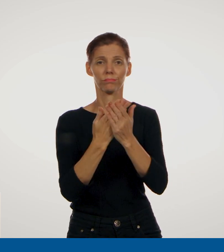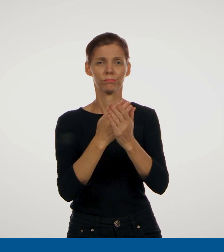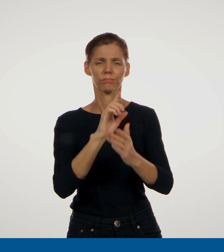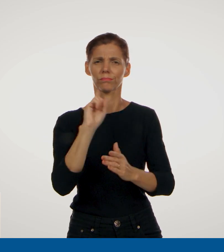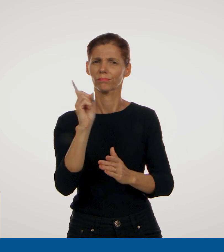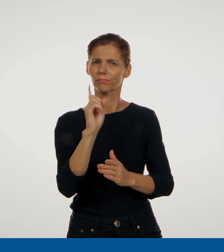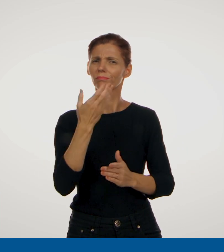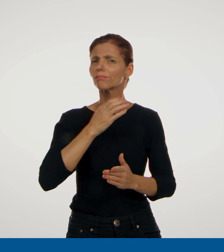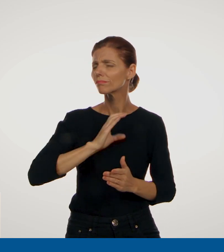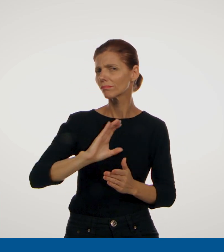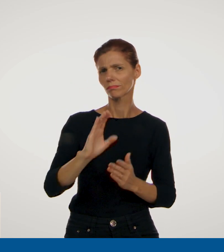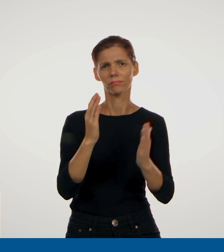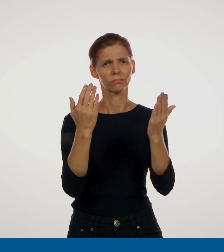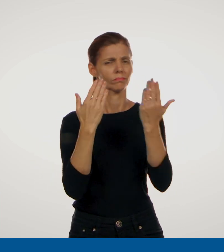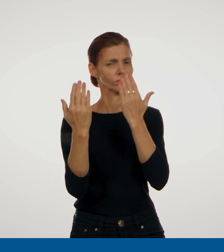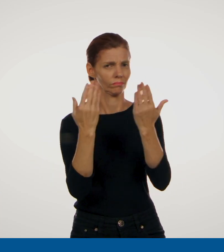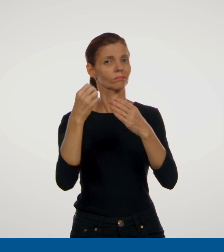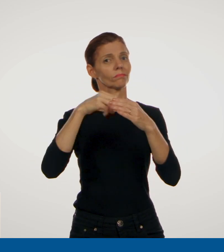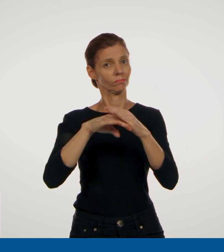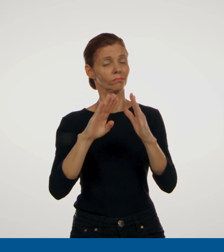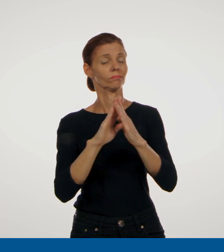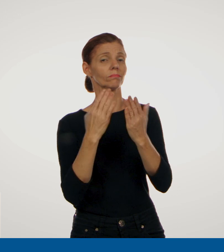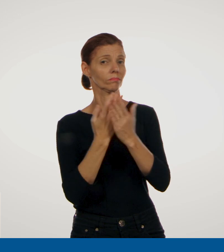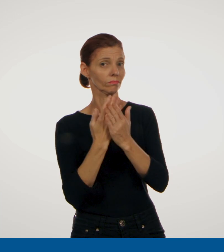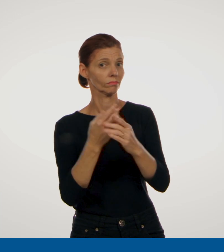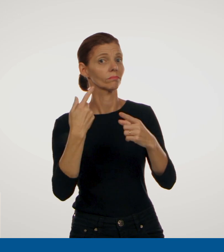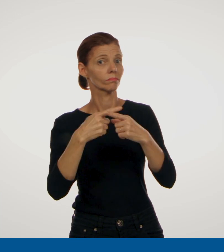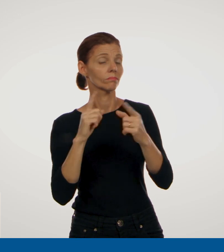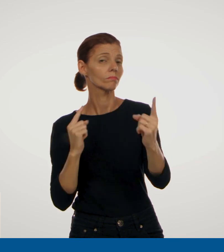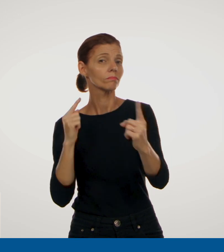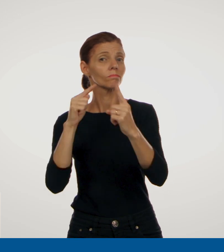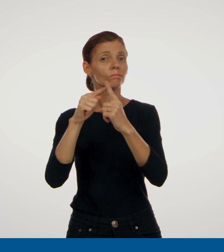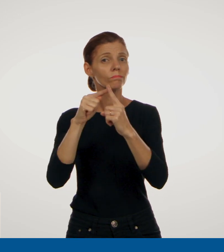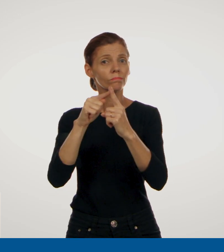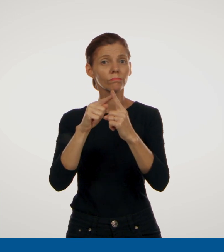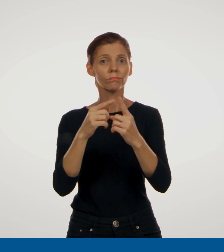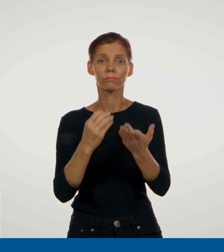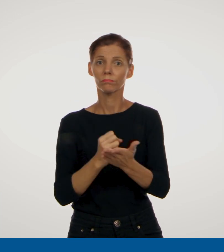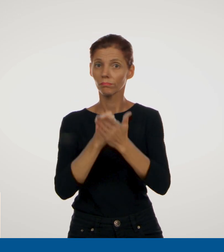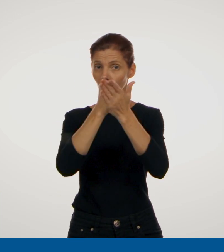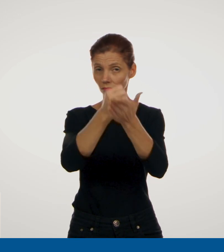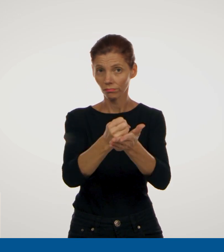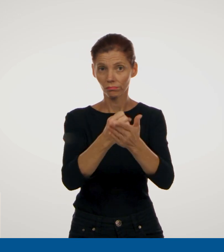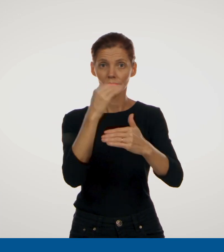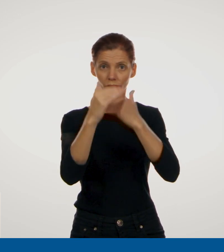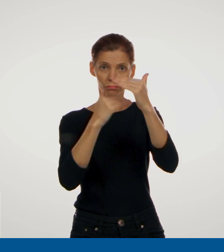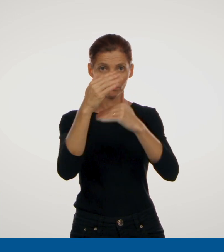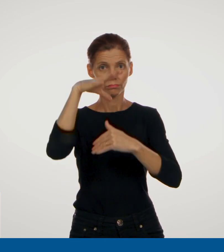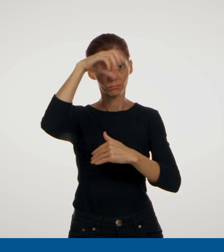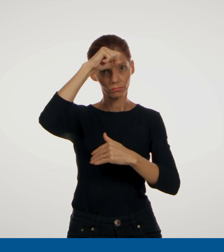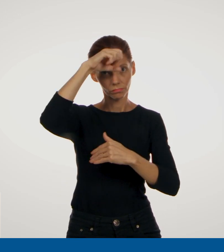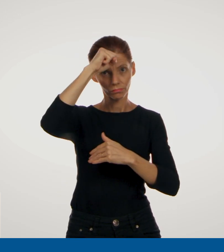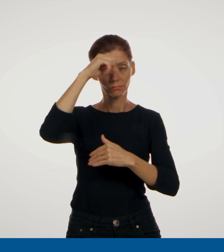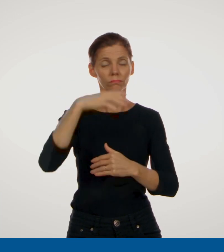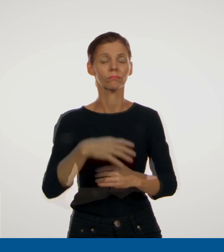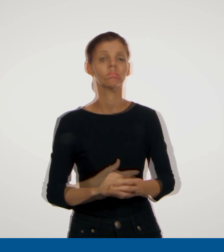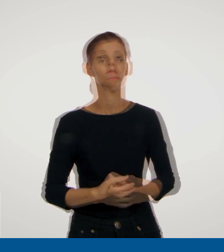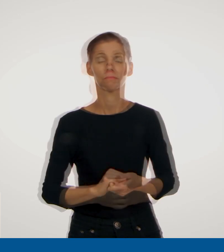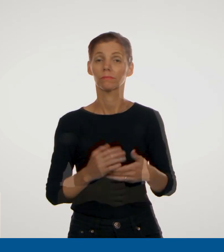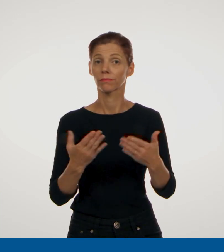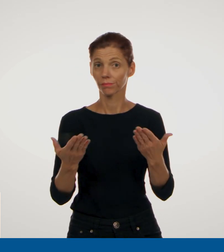escolar. Não há motivos para ser resistente a ele, pois o seu objetivo principal é contribuir com o processo de